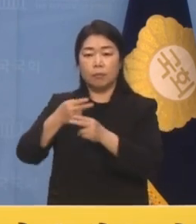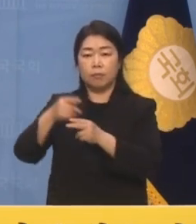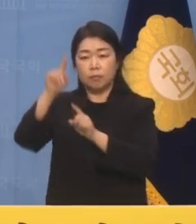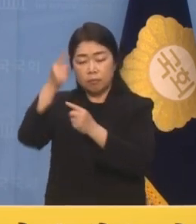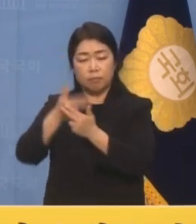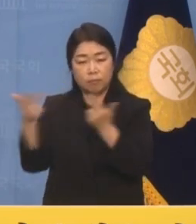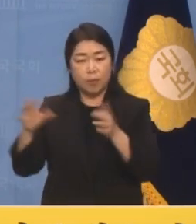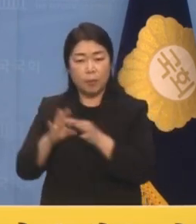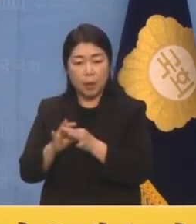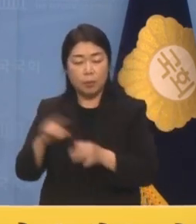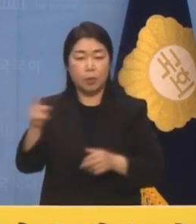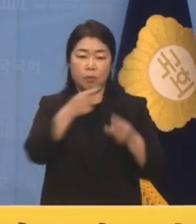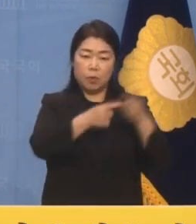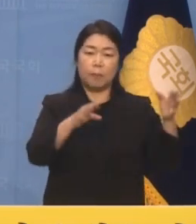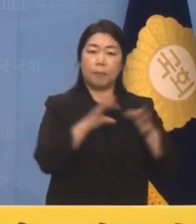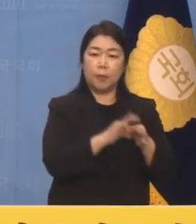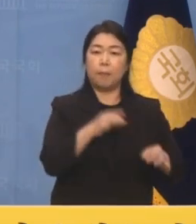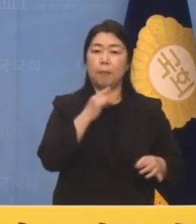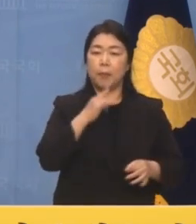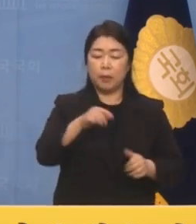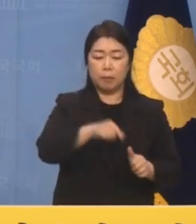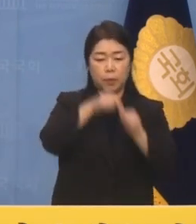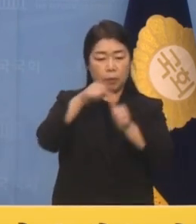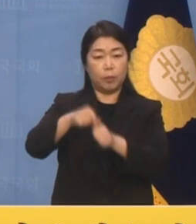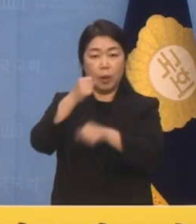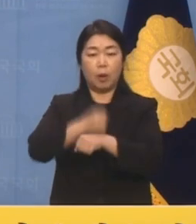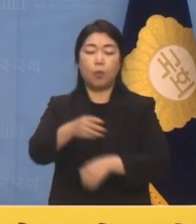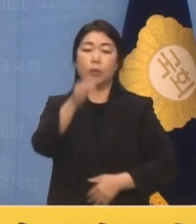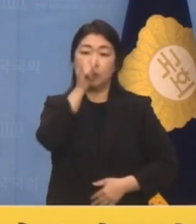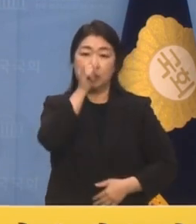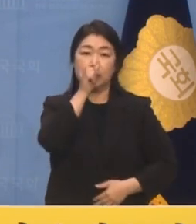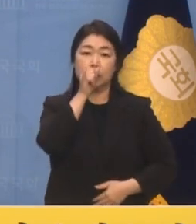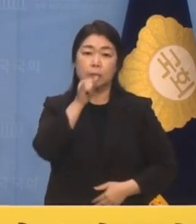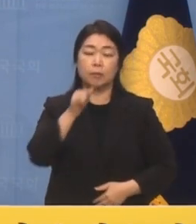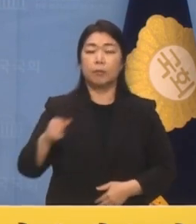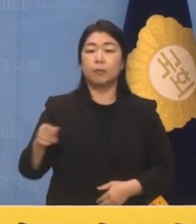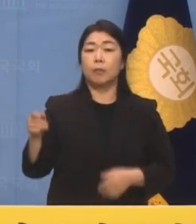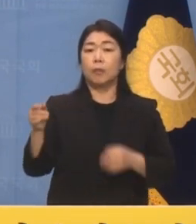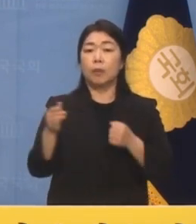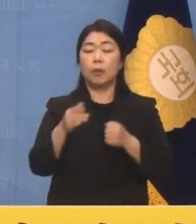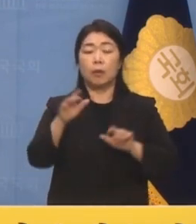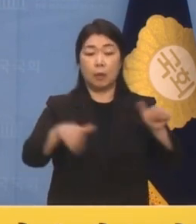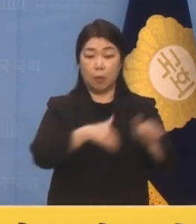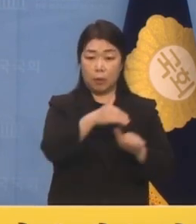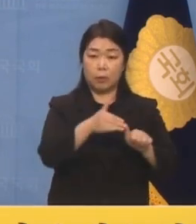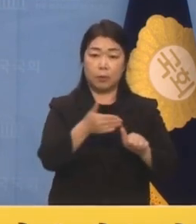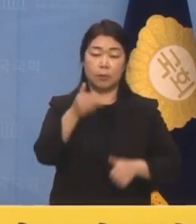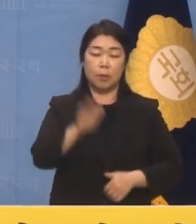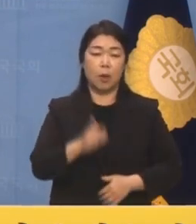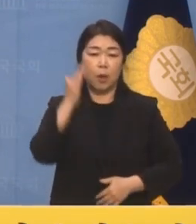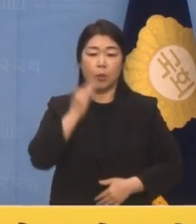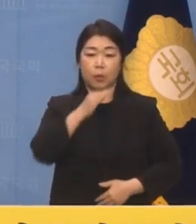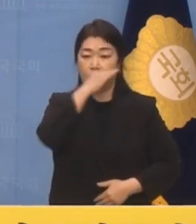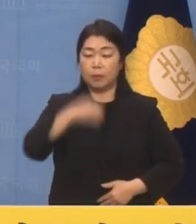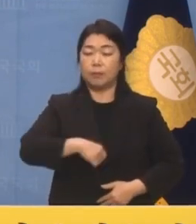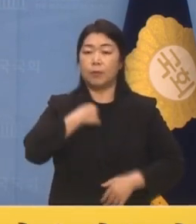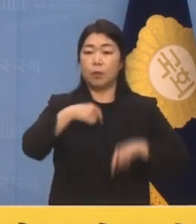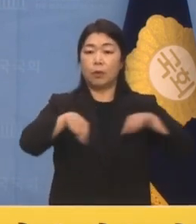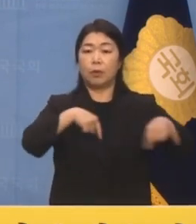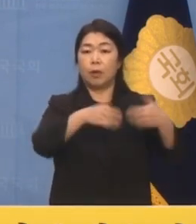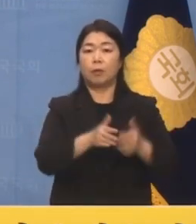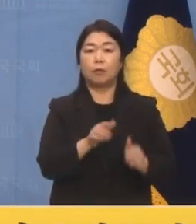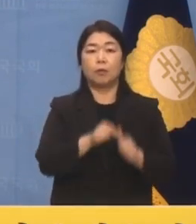비명횡사, 친윤불패 등 공천 파동과 무감동 공천으로 일관하고 있는 지금 녹색정의당의